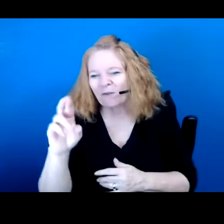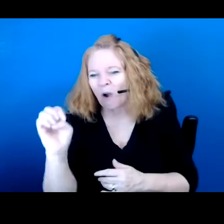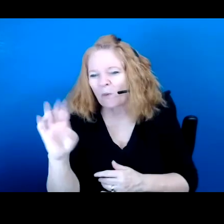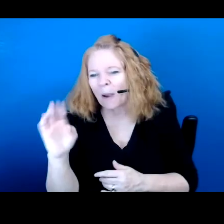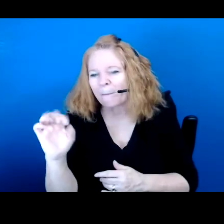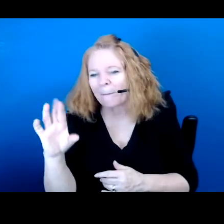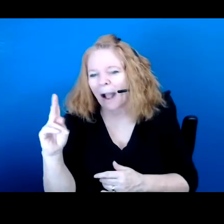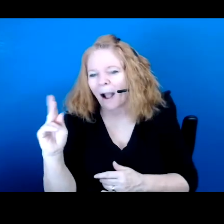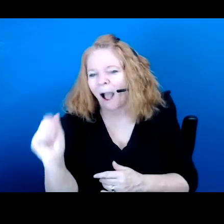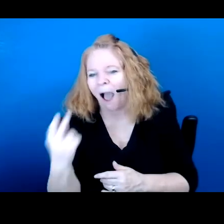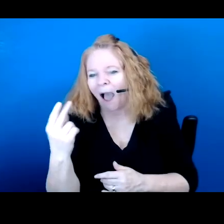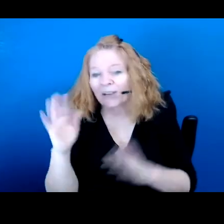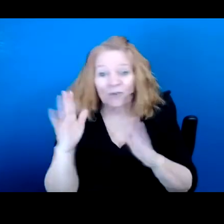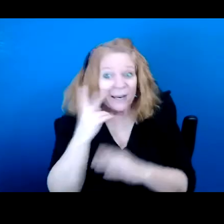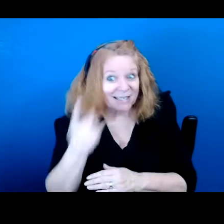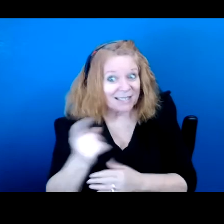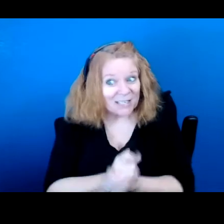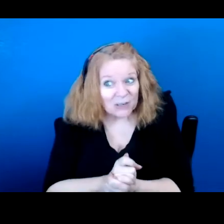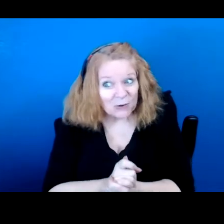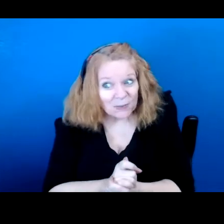aptitud para rebeca